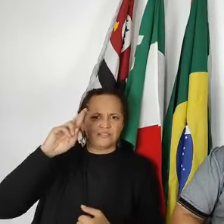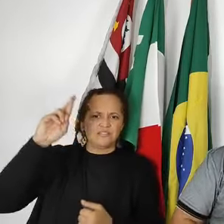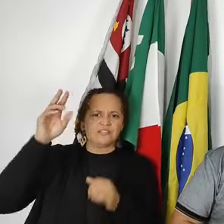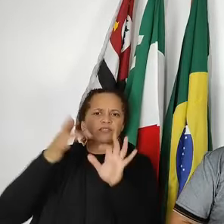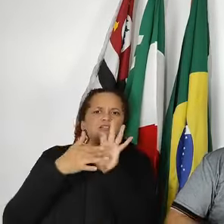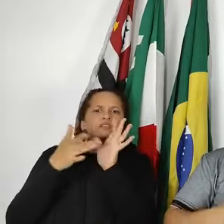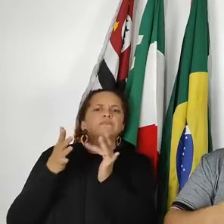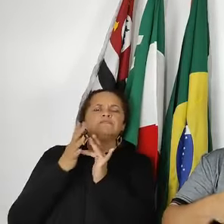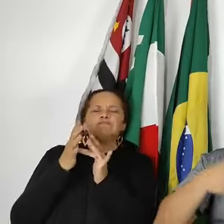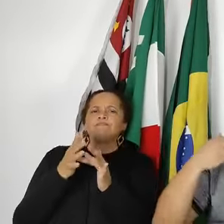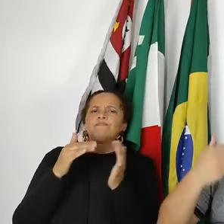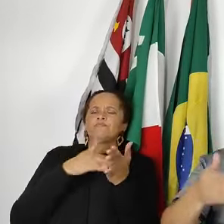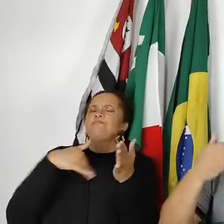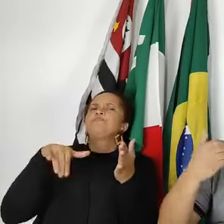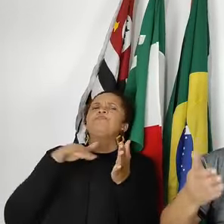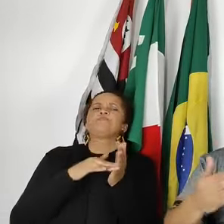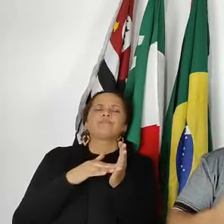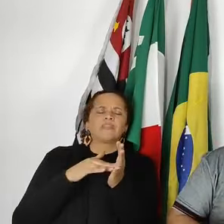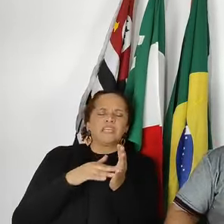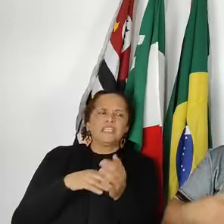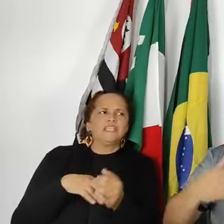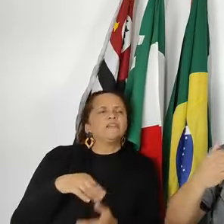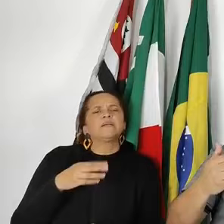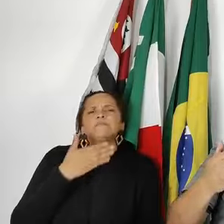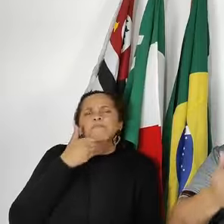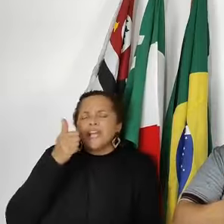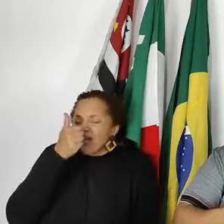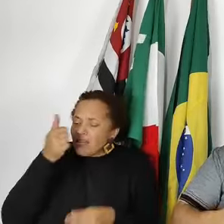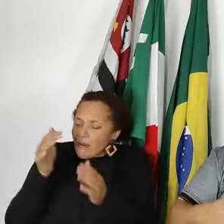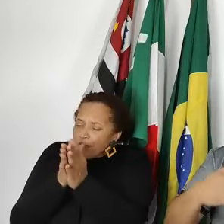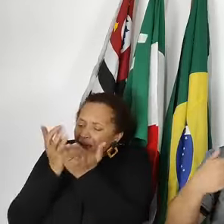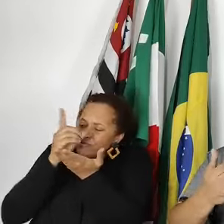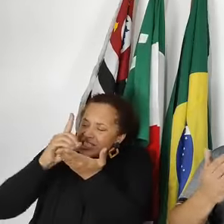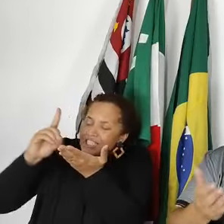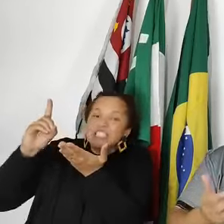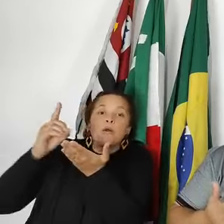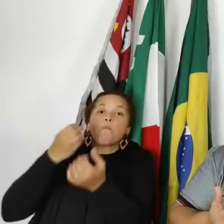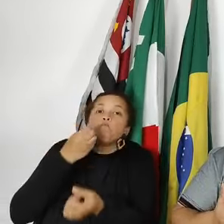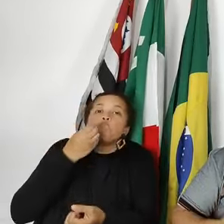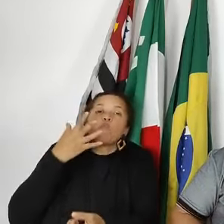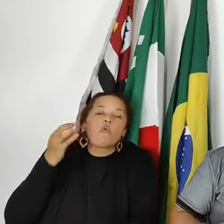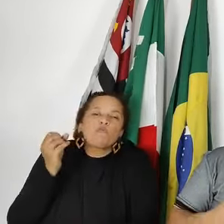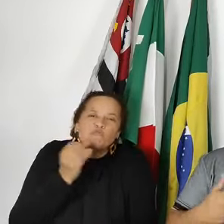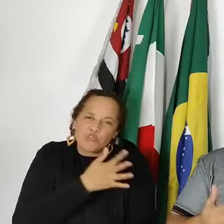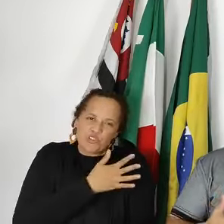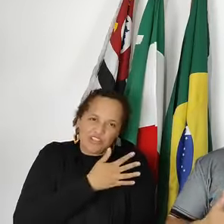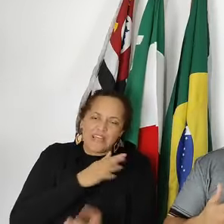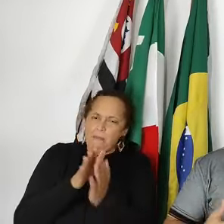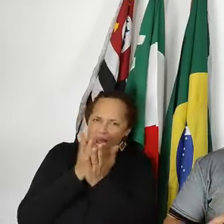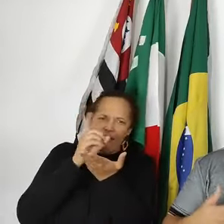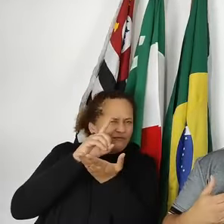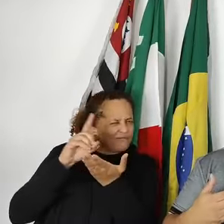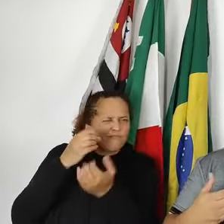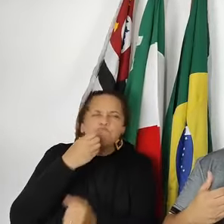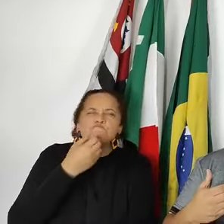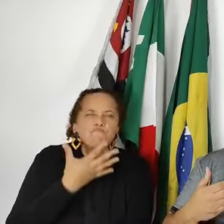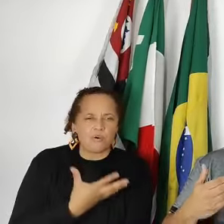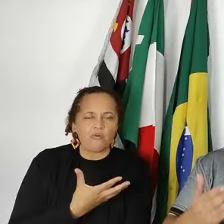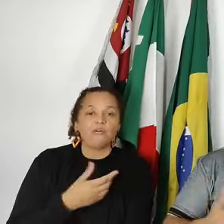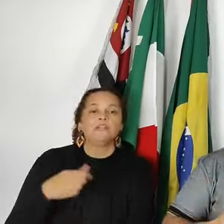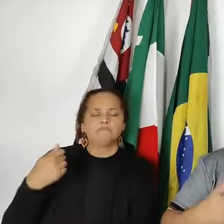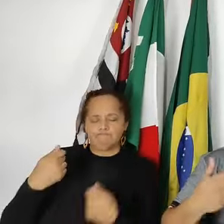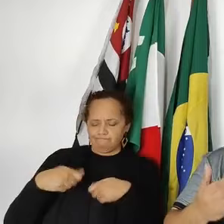Jesus através dos princípios, nos alimentar de boas notícias. O Evangelho do Senhor é boas novas, né? É nisso que nós temos